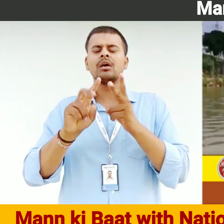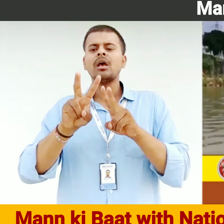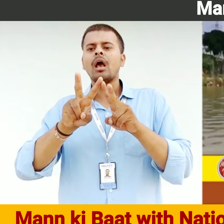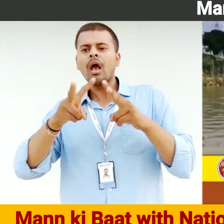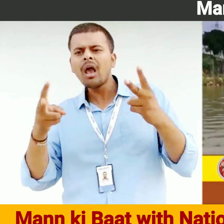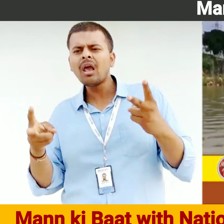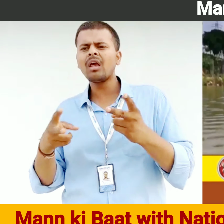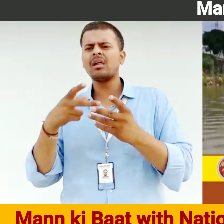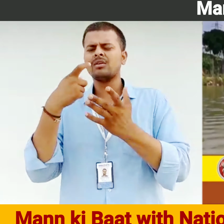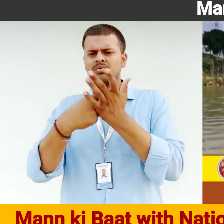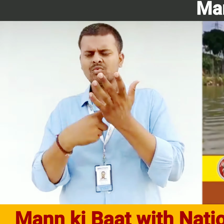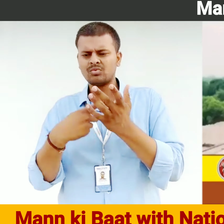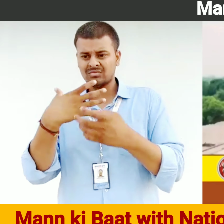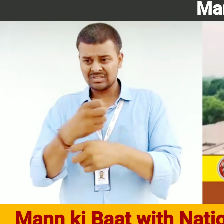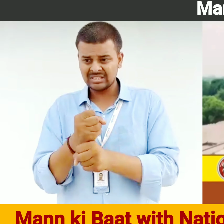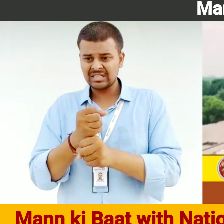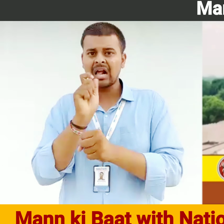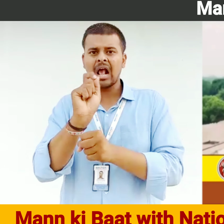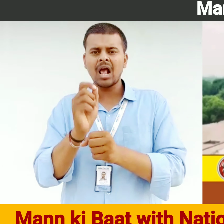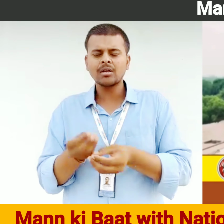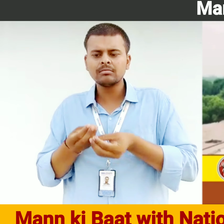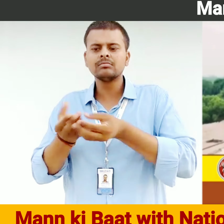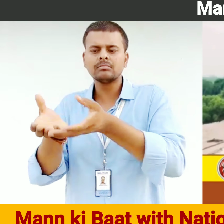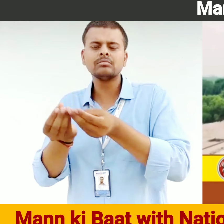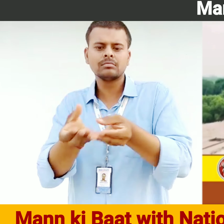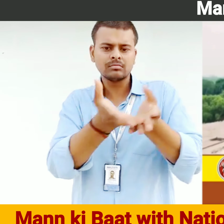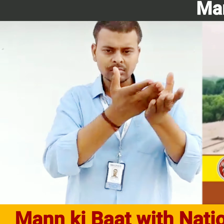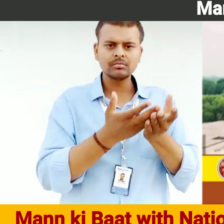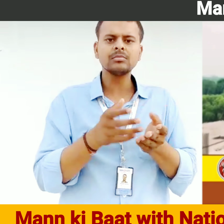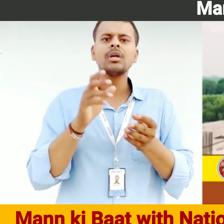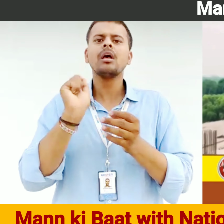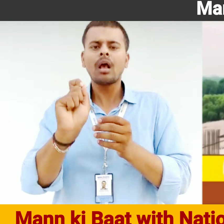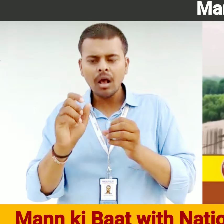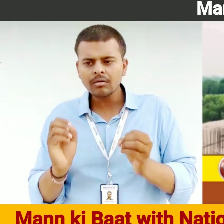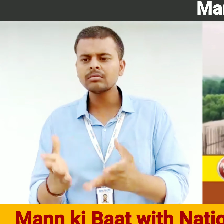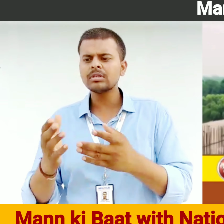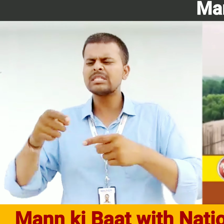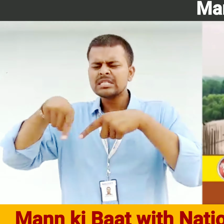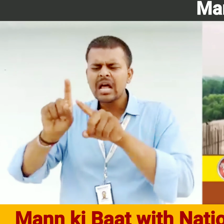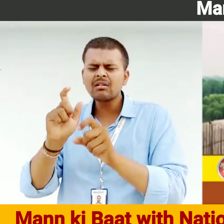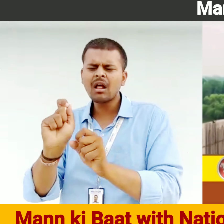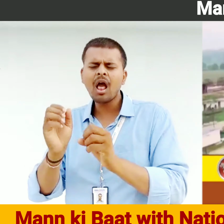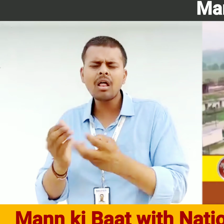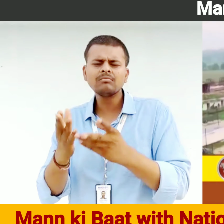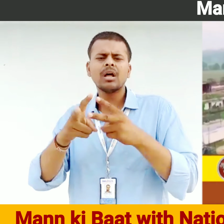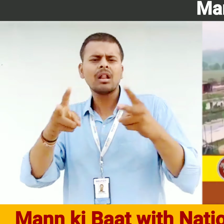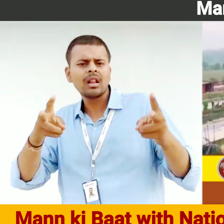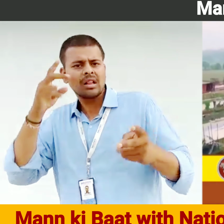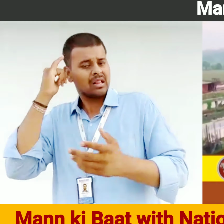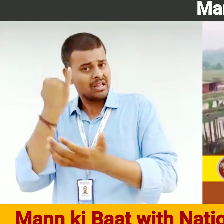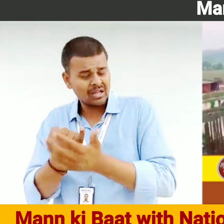जुड़ी विशाल संभावनाएं खुली हैं। ये फैसले इन स्थितियों के समाधान के लिए